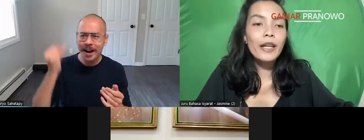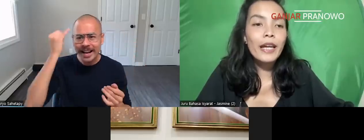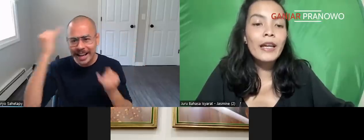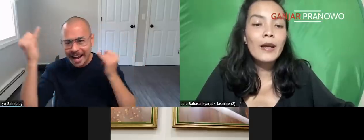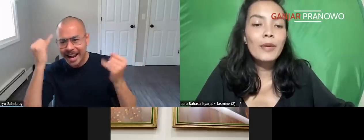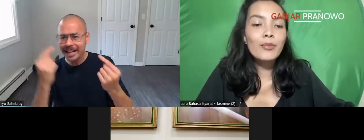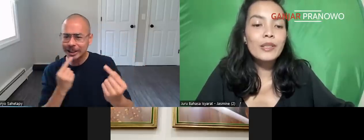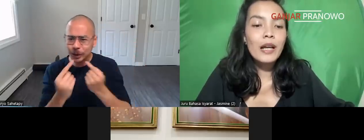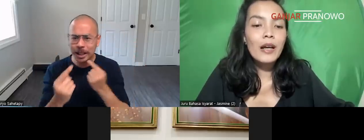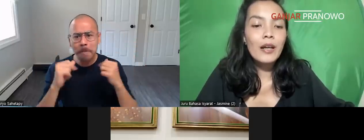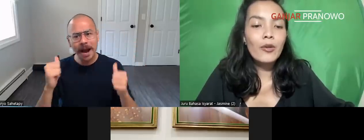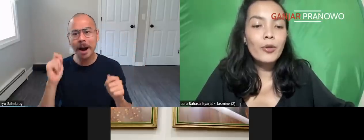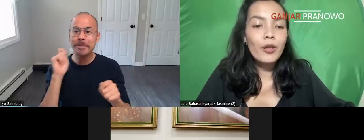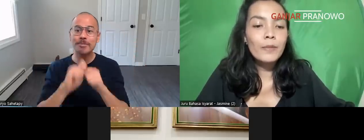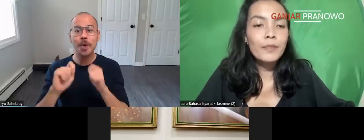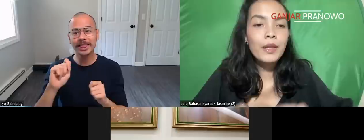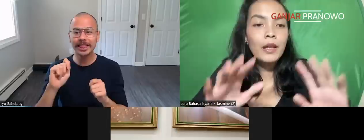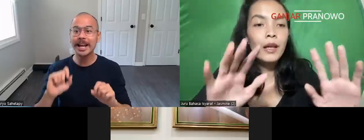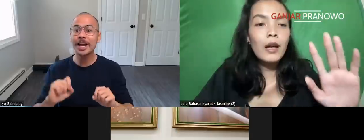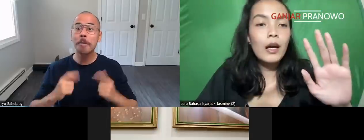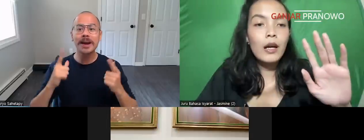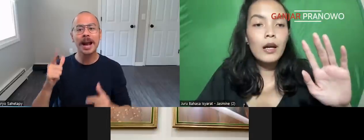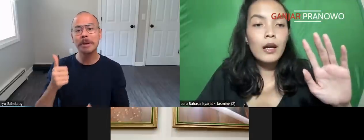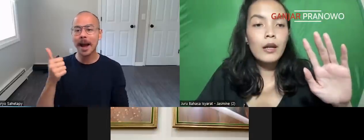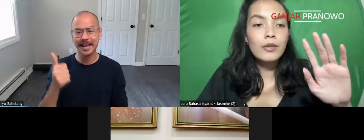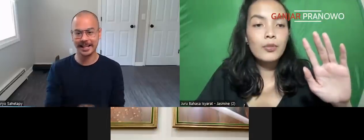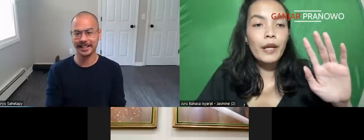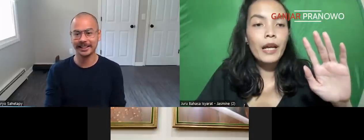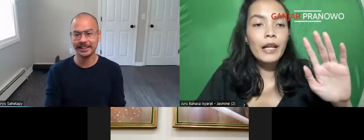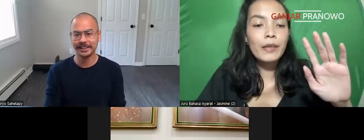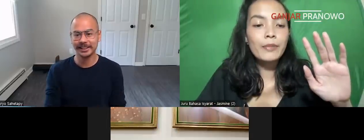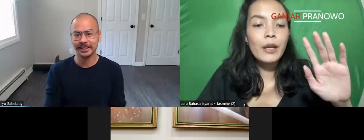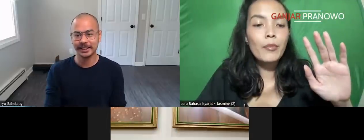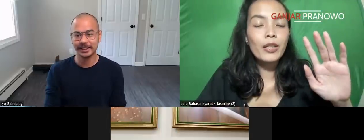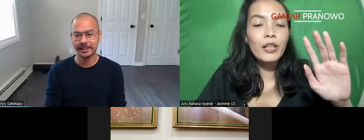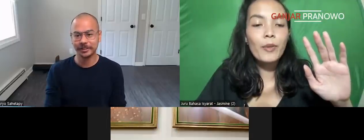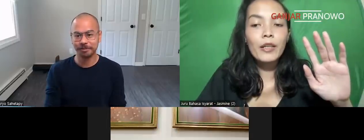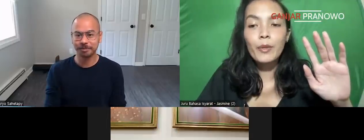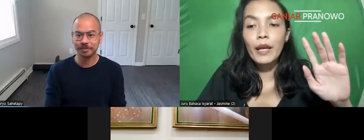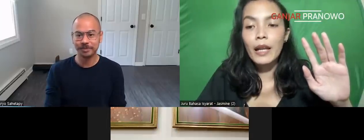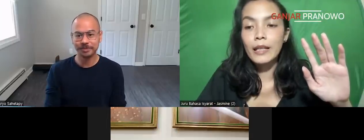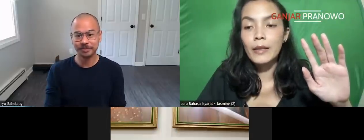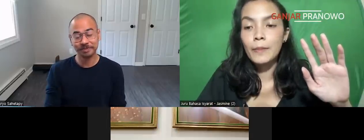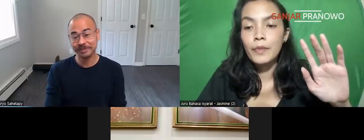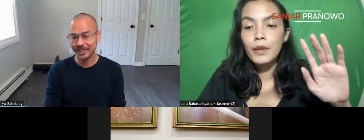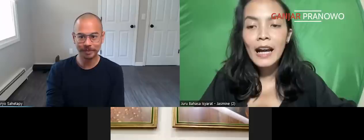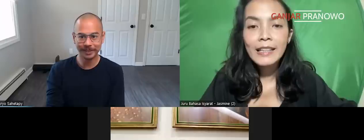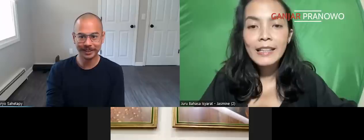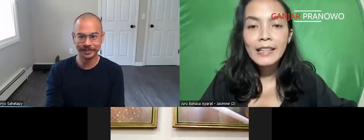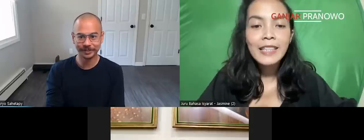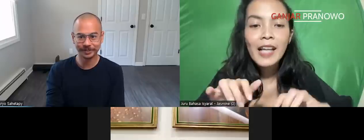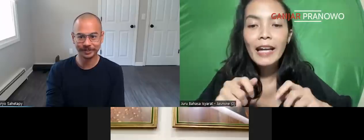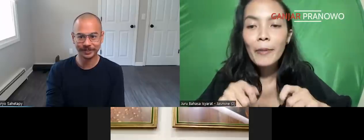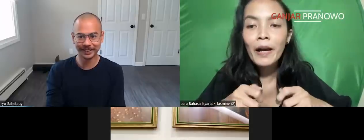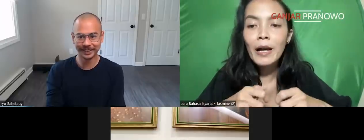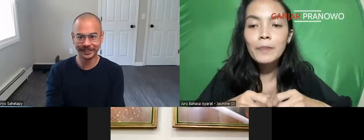udah oke baru bisa ngobrol ee supaya bisa membuat kehidupan lebih baik lagi ada